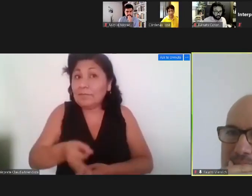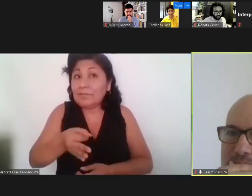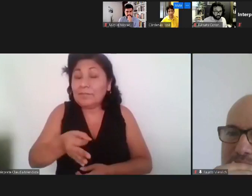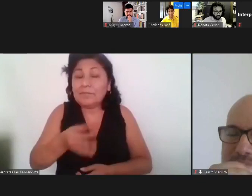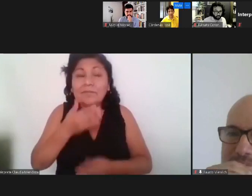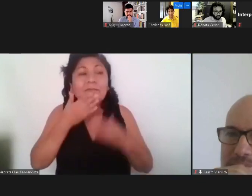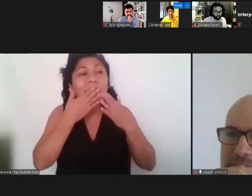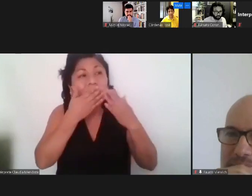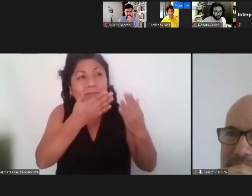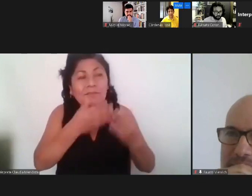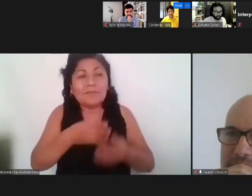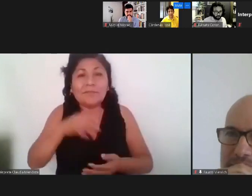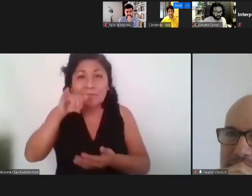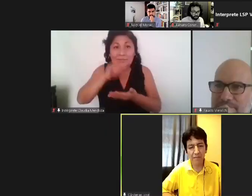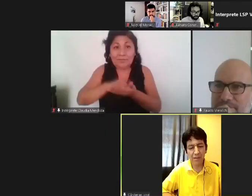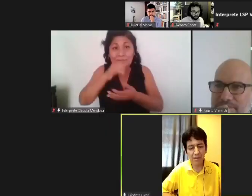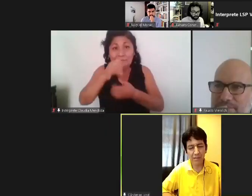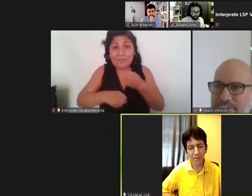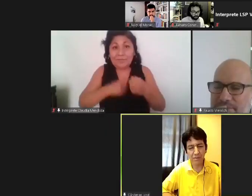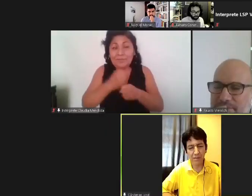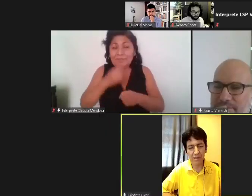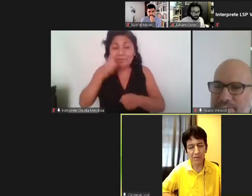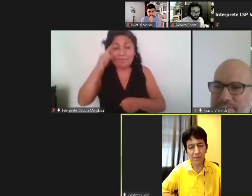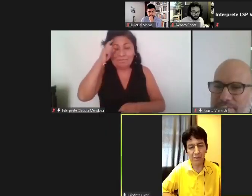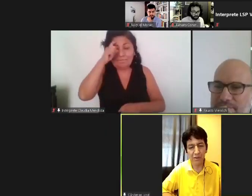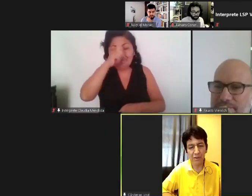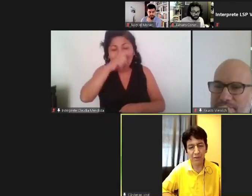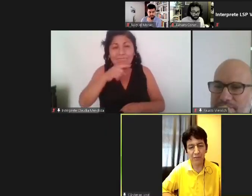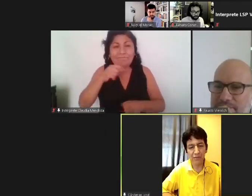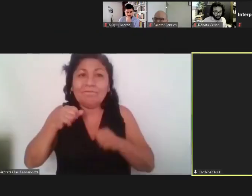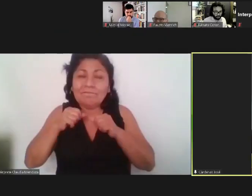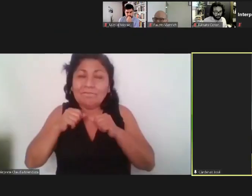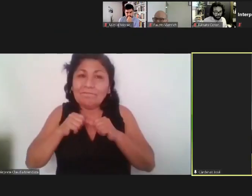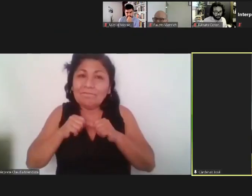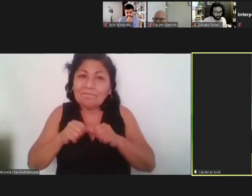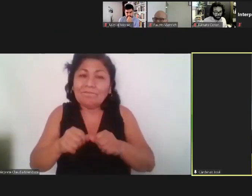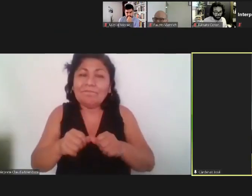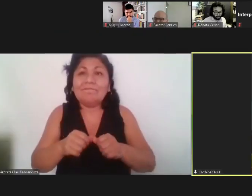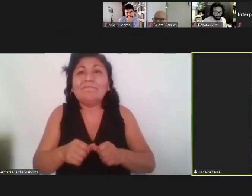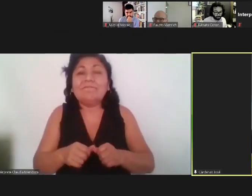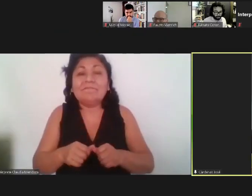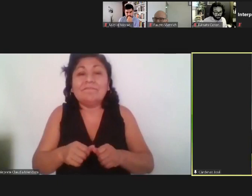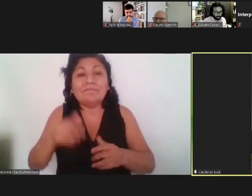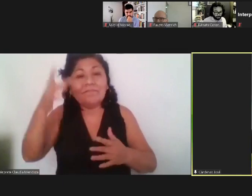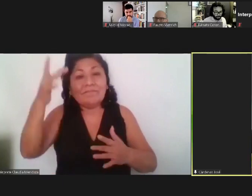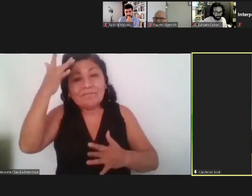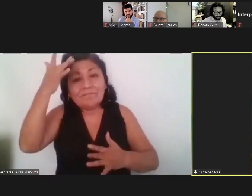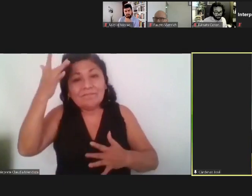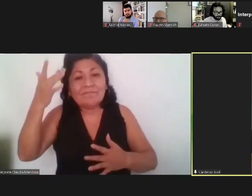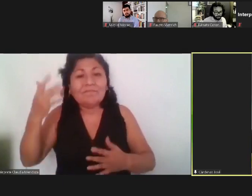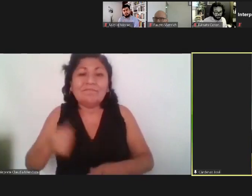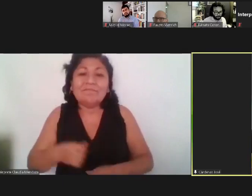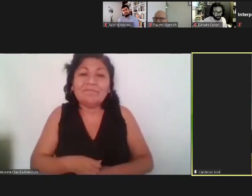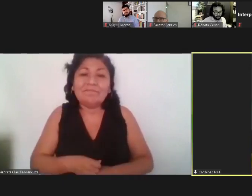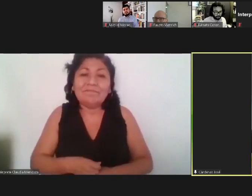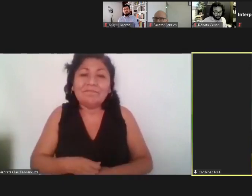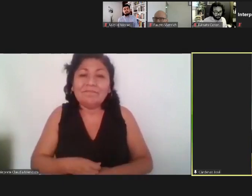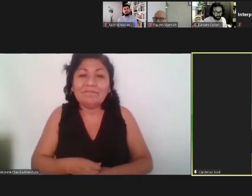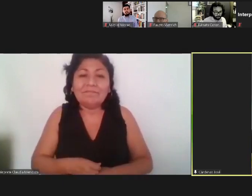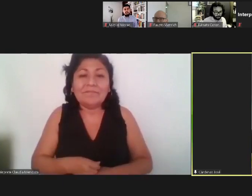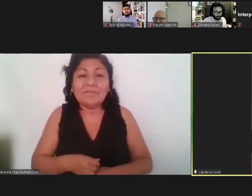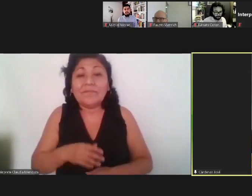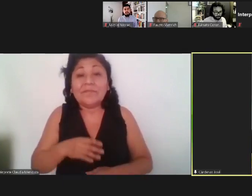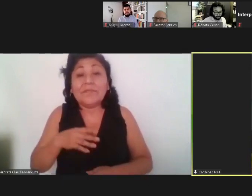Continuamos con la situación sanitaria, pero también es un año de oportunidades, ¿no? Vamos a tener la tercera edición del Festival Accesine